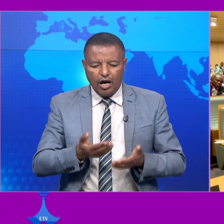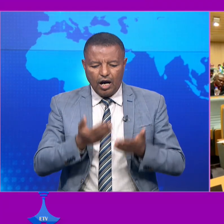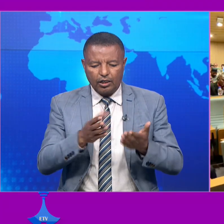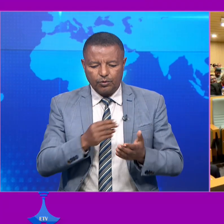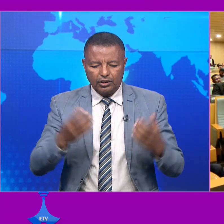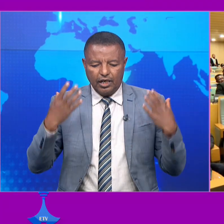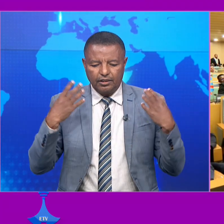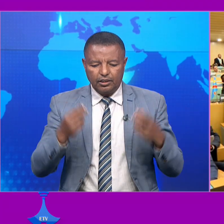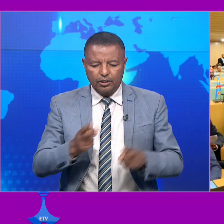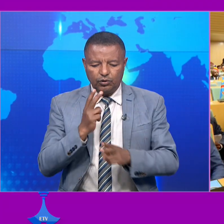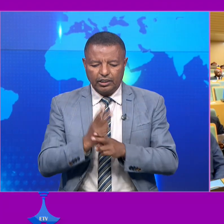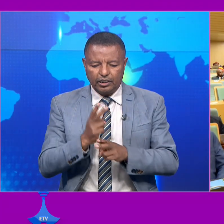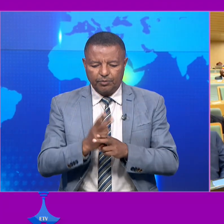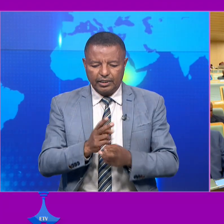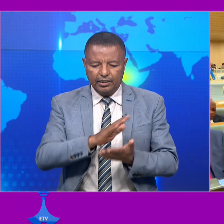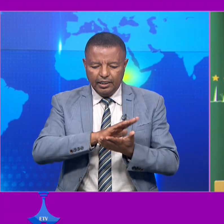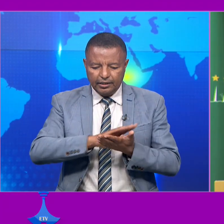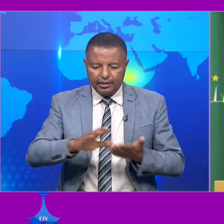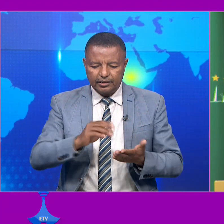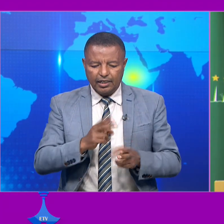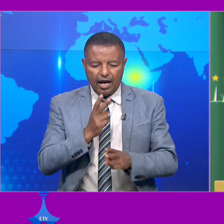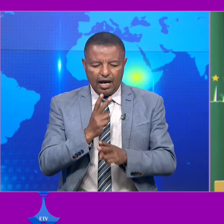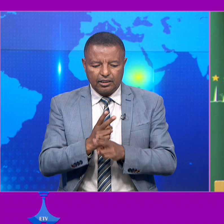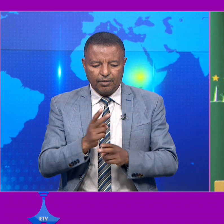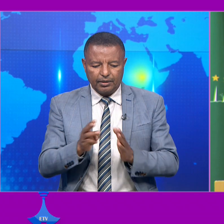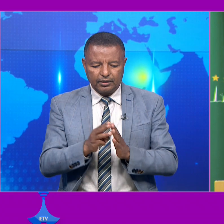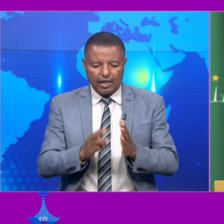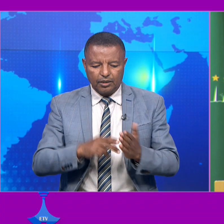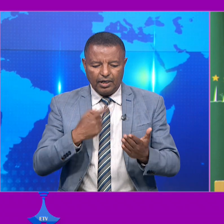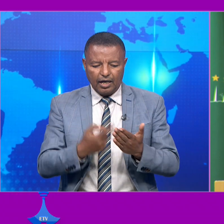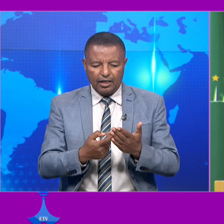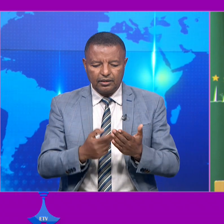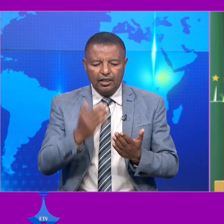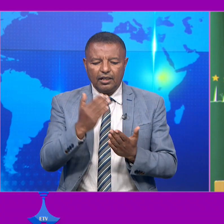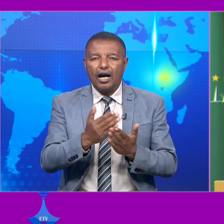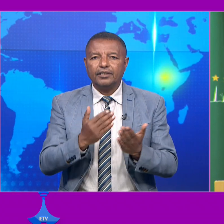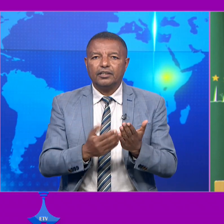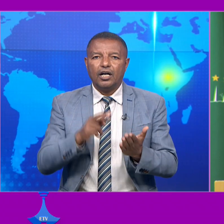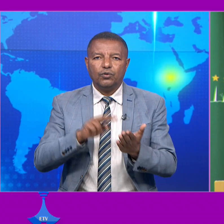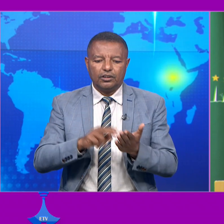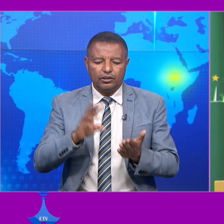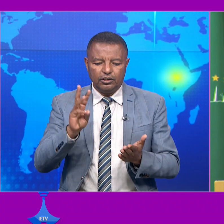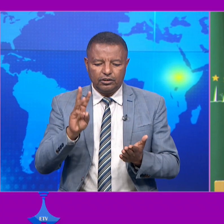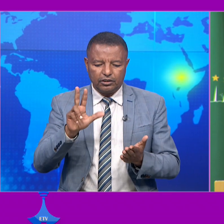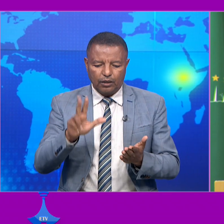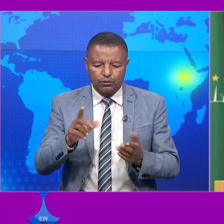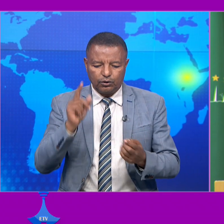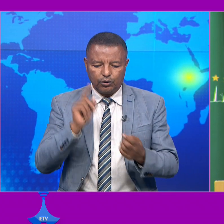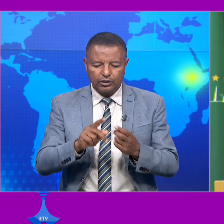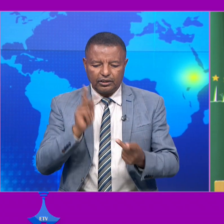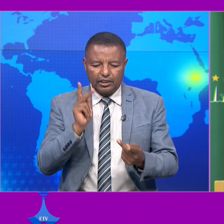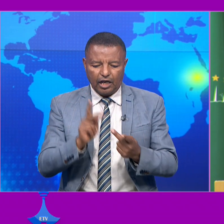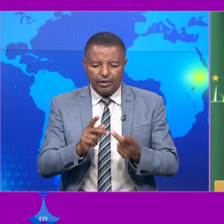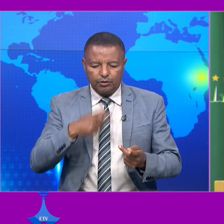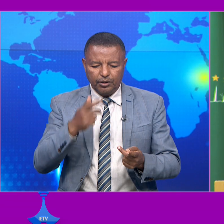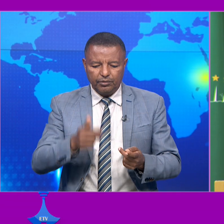የውሃ አቅርቦትና ደህንነቱ የተጠበቀ የንጽህና አጠባበቅ ስርዓት ማረጋገጥ ለአጀንዳ 2063